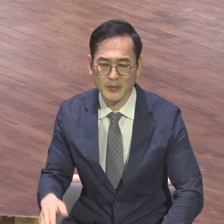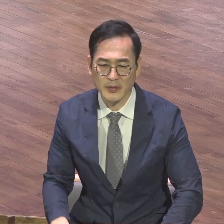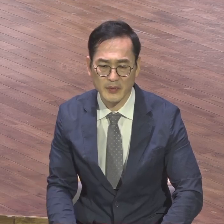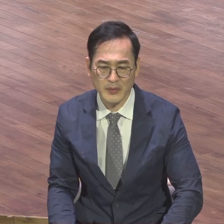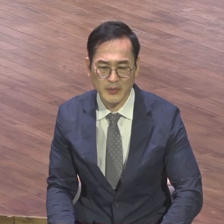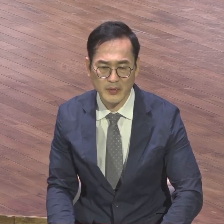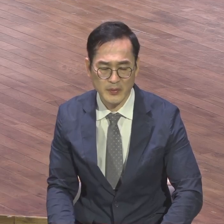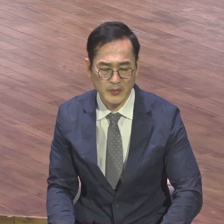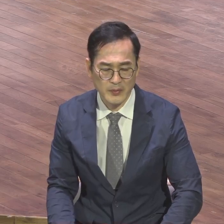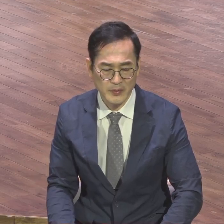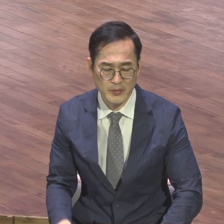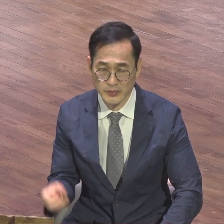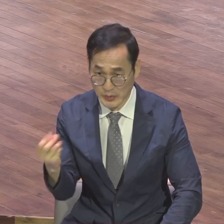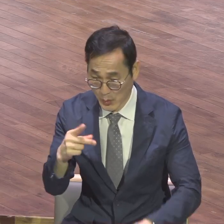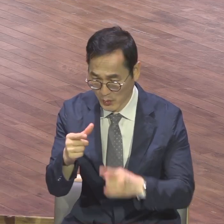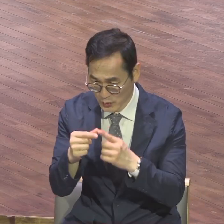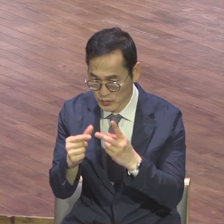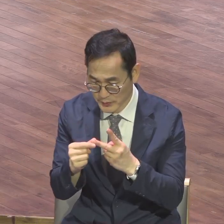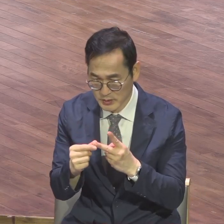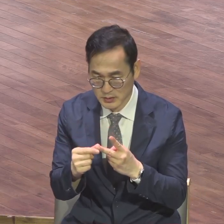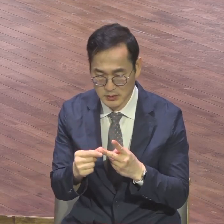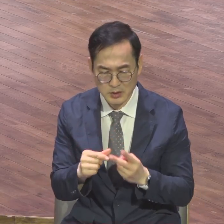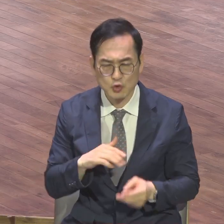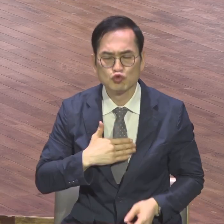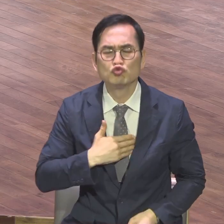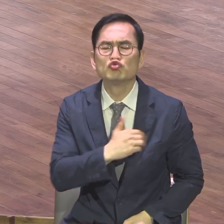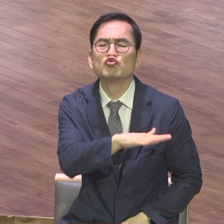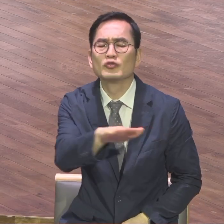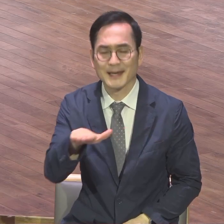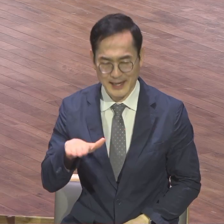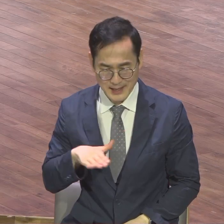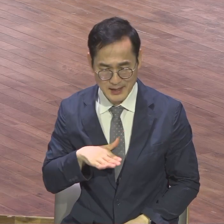가지 독특한 표현이 등장하는데 그것은